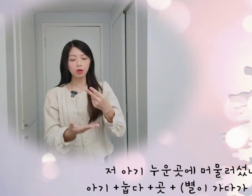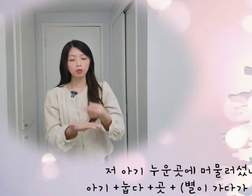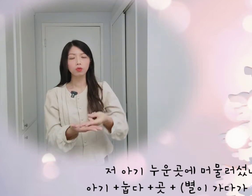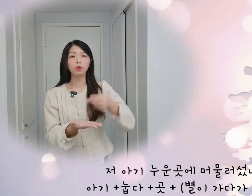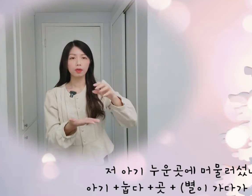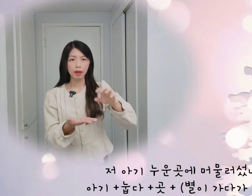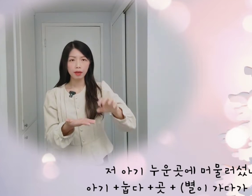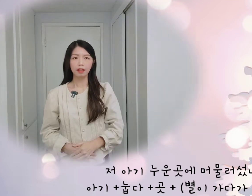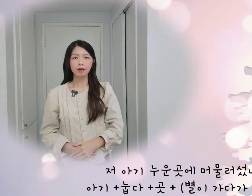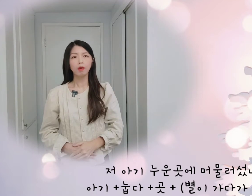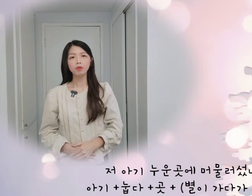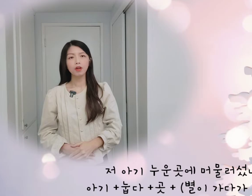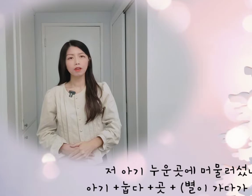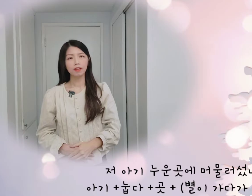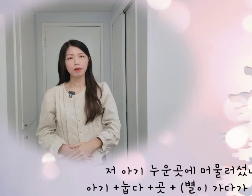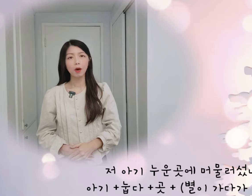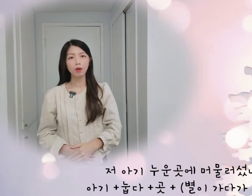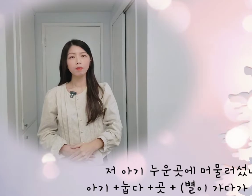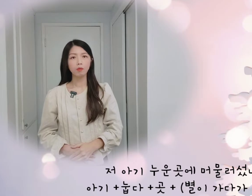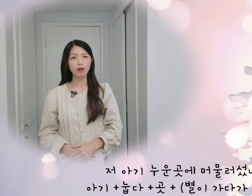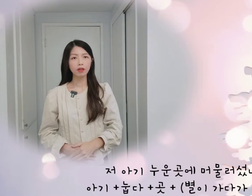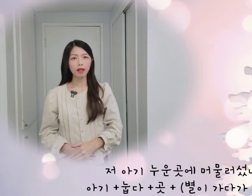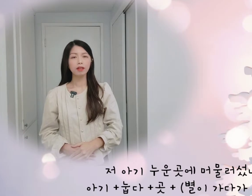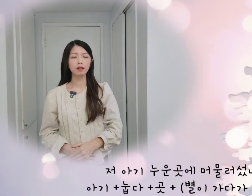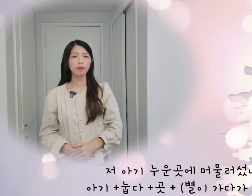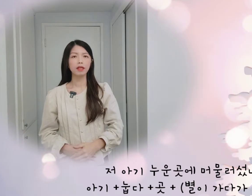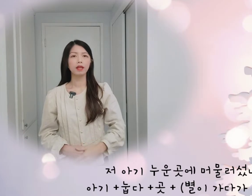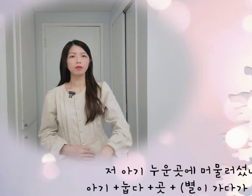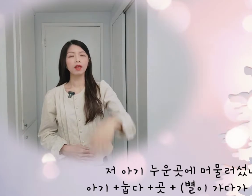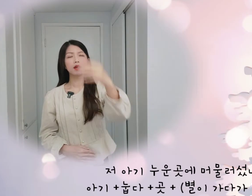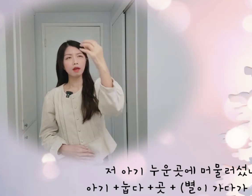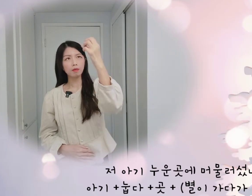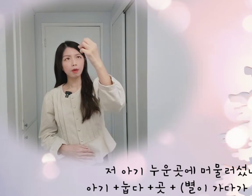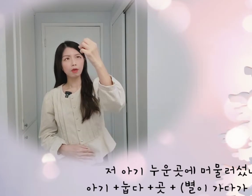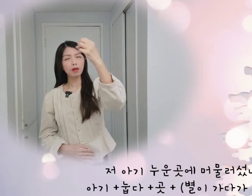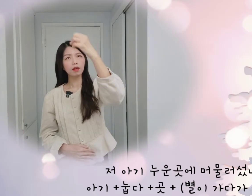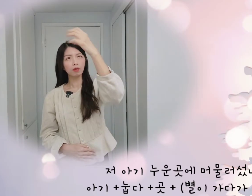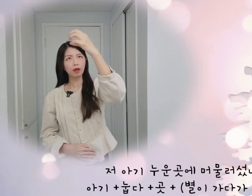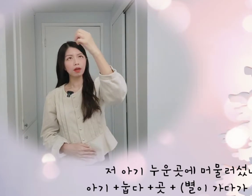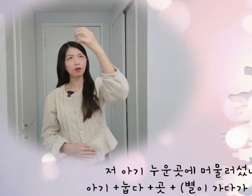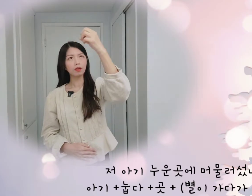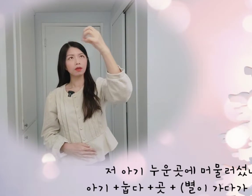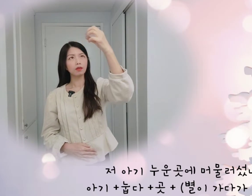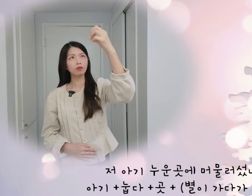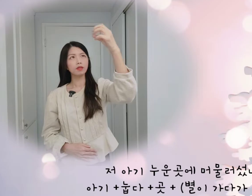수어인데요. 누운 곳에 머물러 섰네. 별이 머물러 섰다는 그런 말이기 때문에 별을